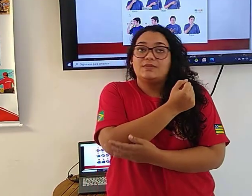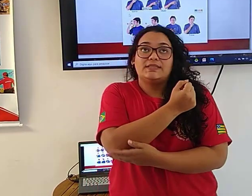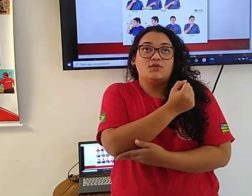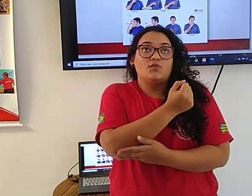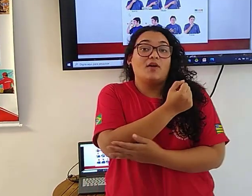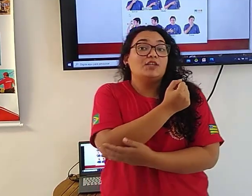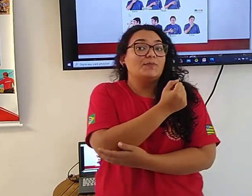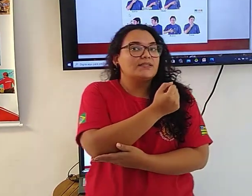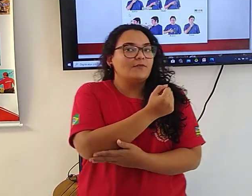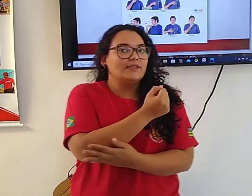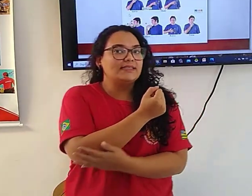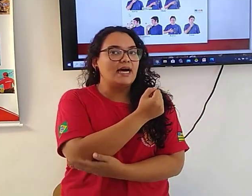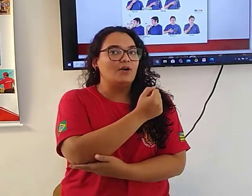Ciúme, é a expressão facial, né?